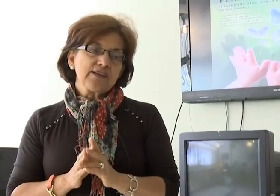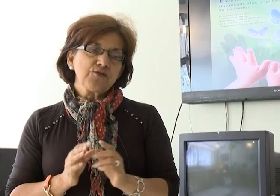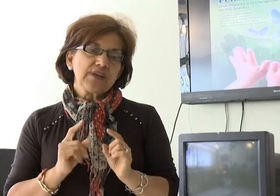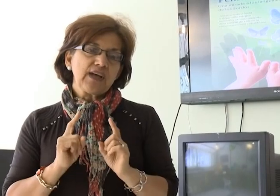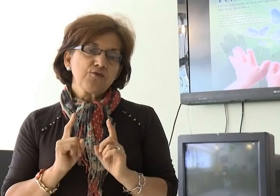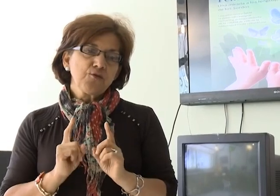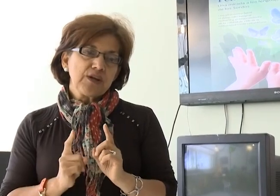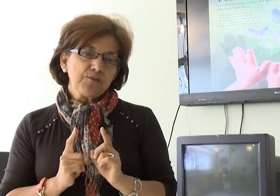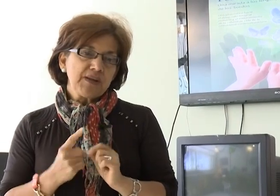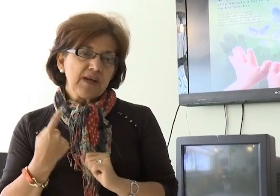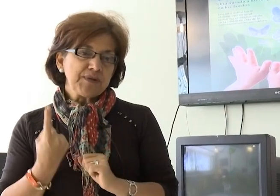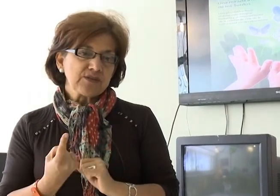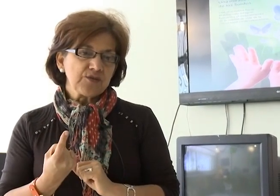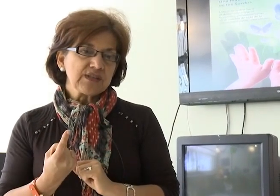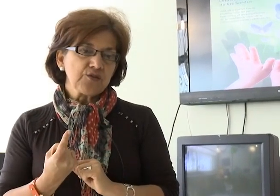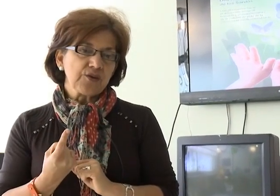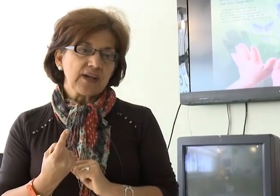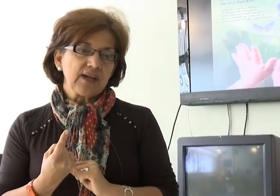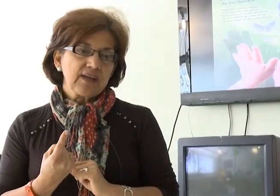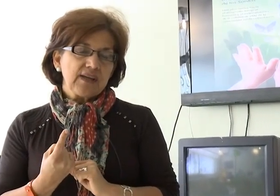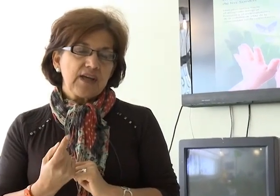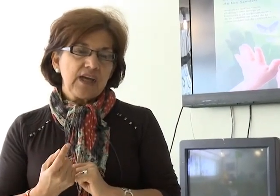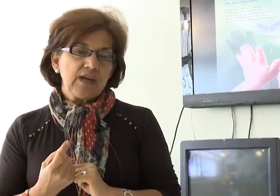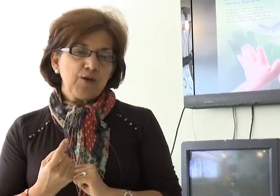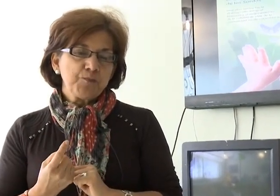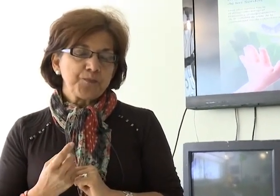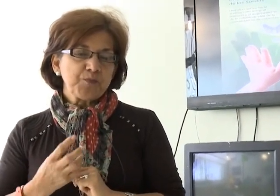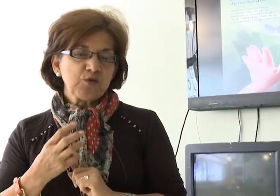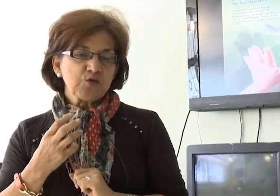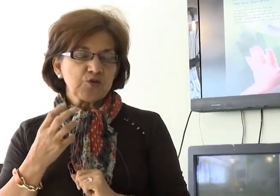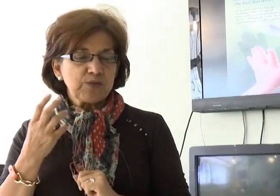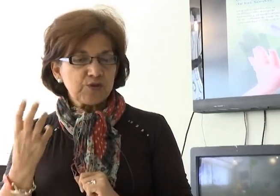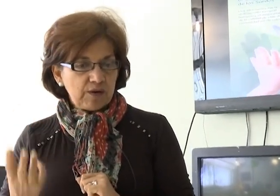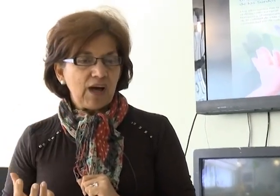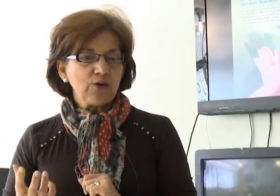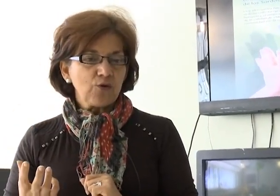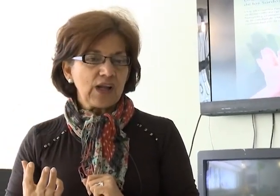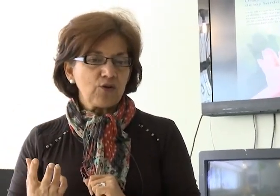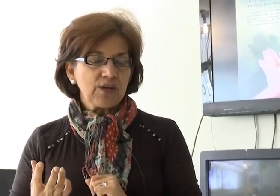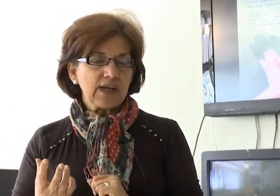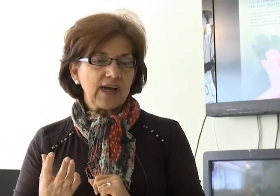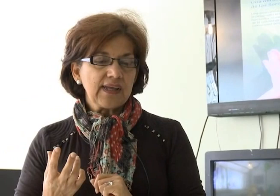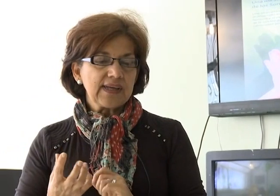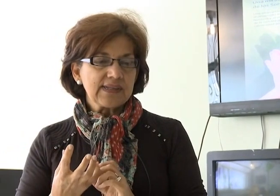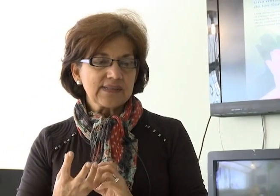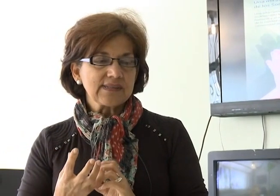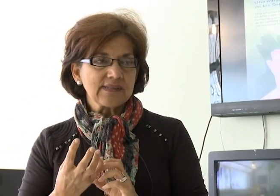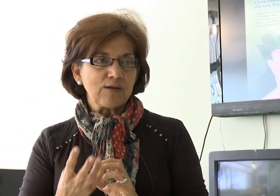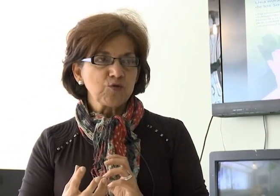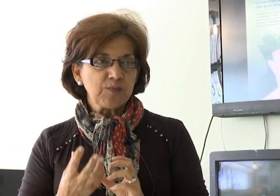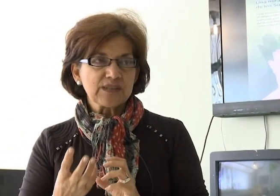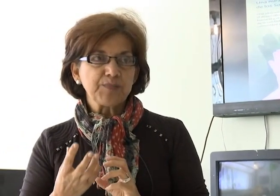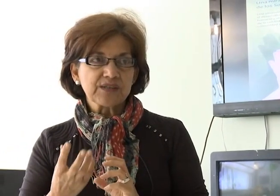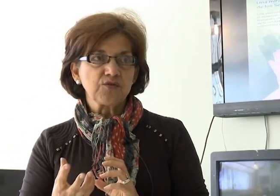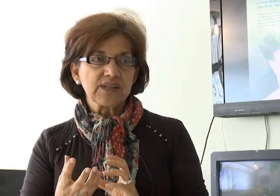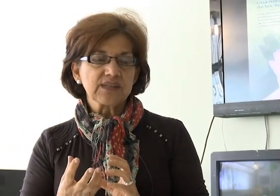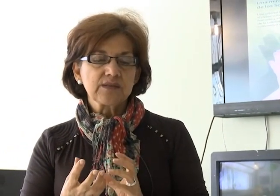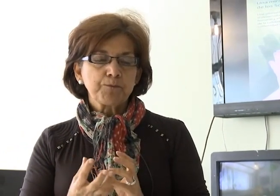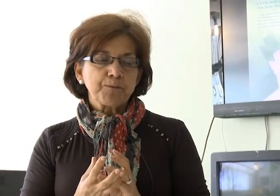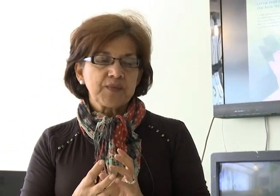donde hay una persona sorda. Nosotros hemos trabajado con la lógica de que necesitamos más personas